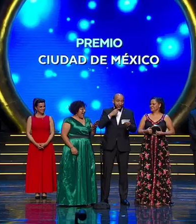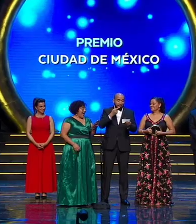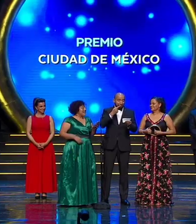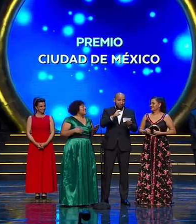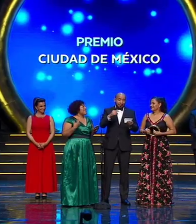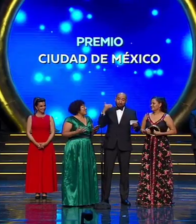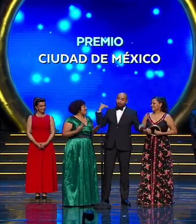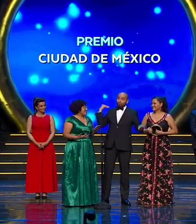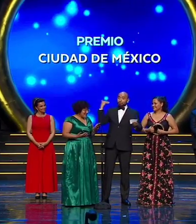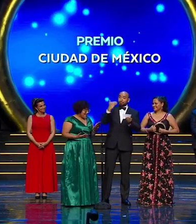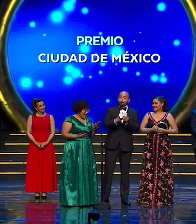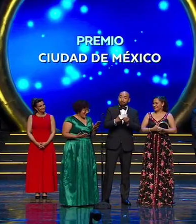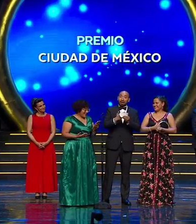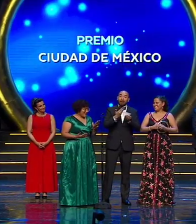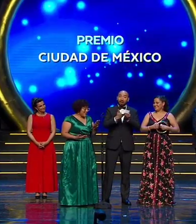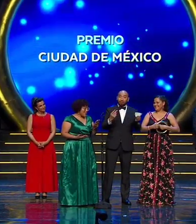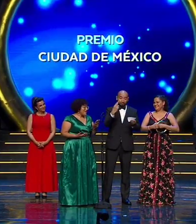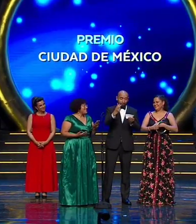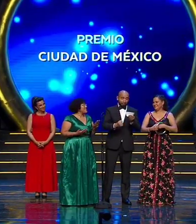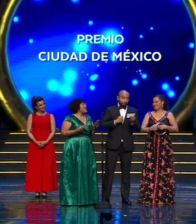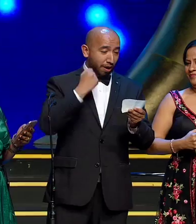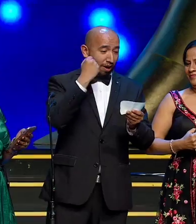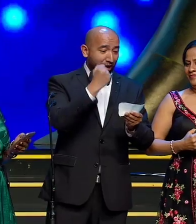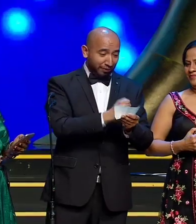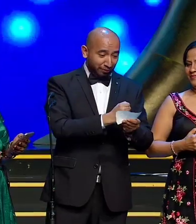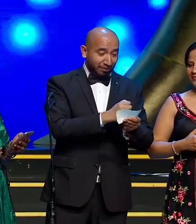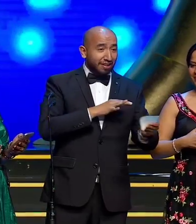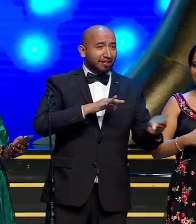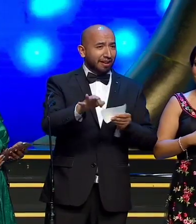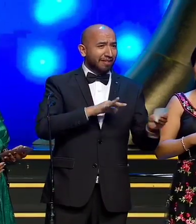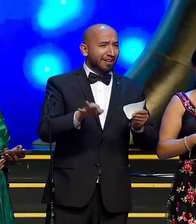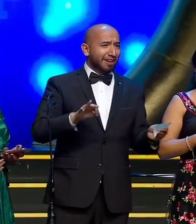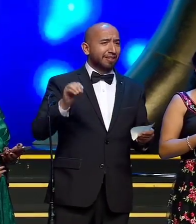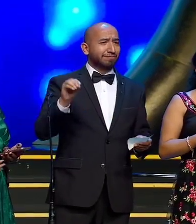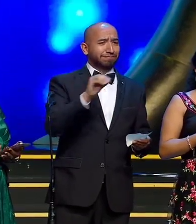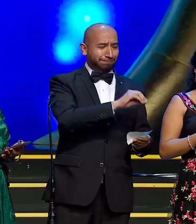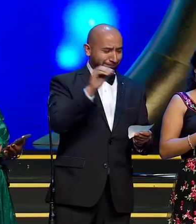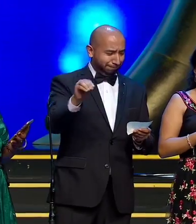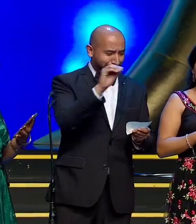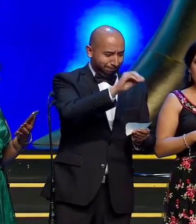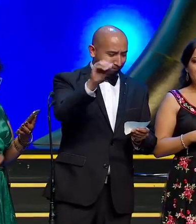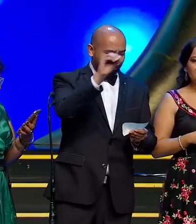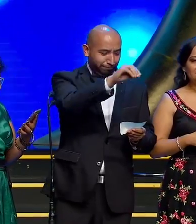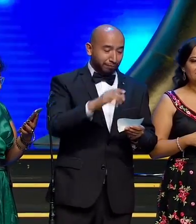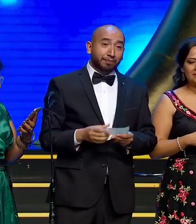Hace 25 años comenzó esta aventura Llamada Seña y Verbo